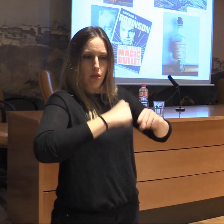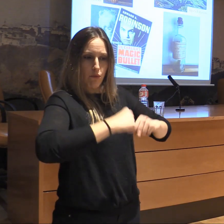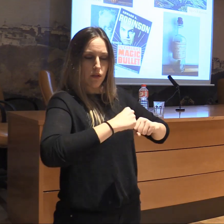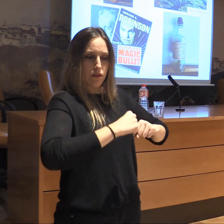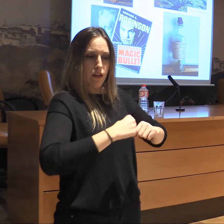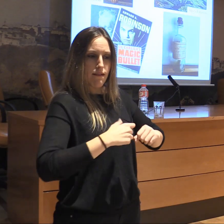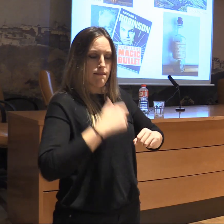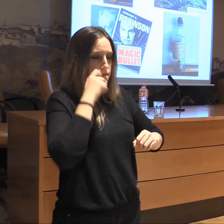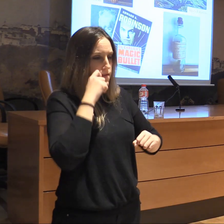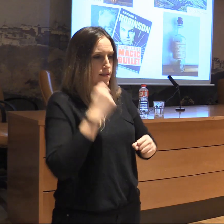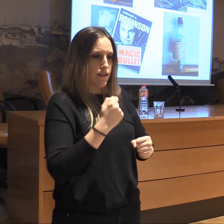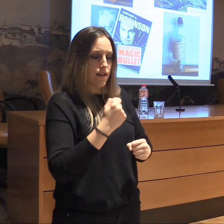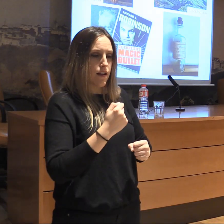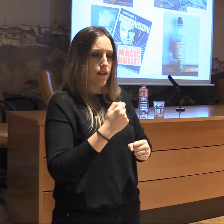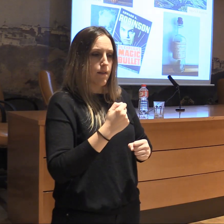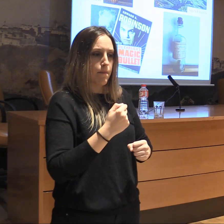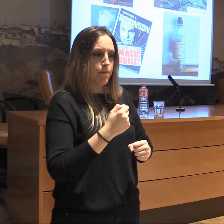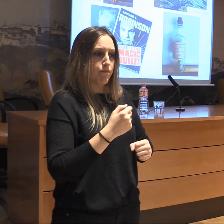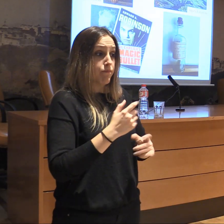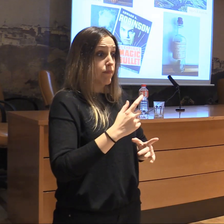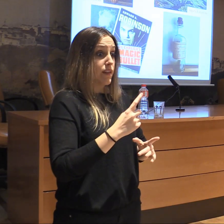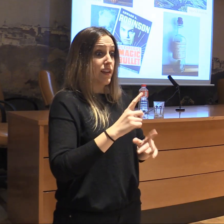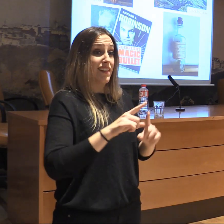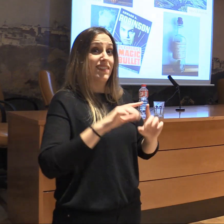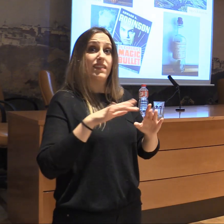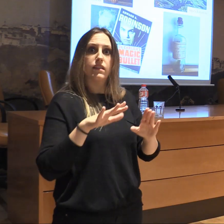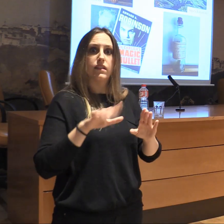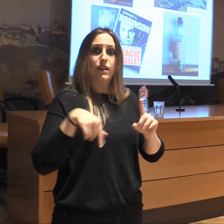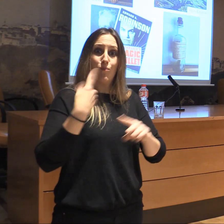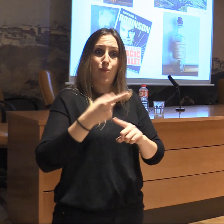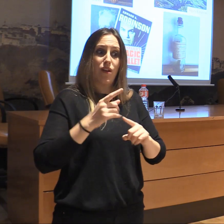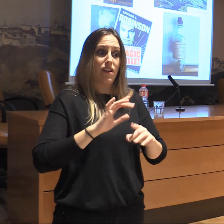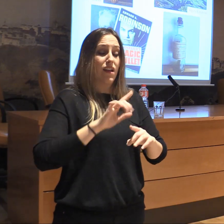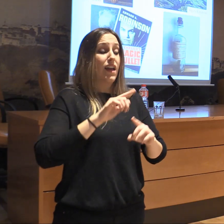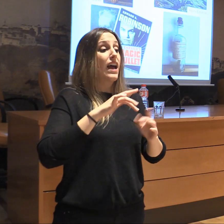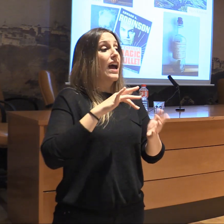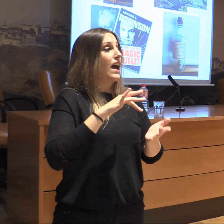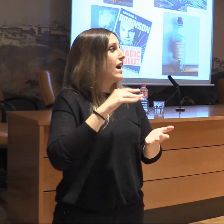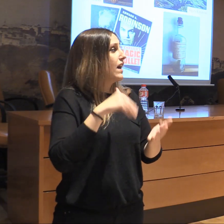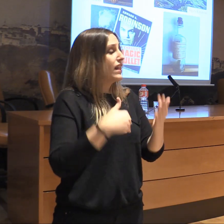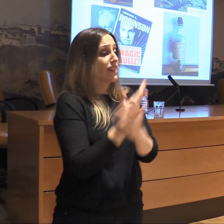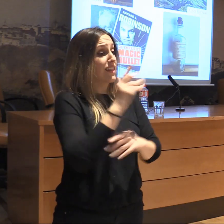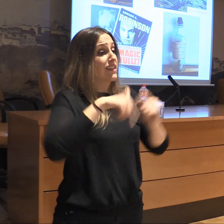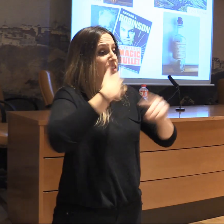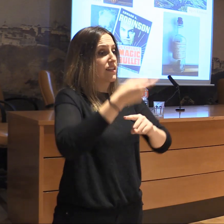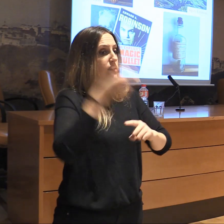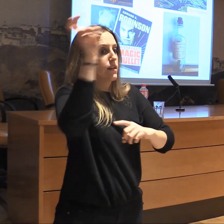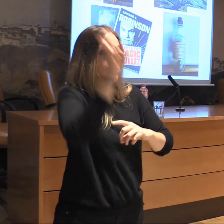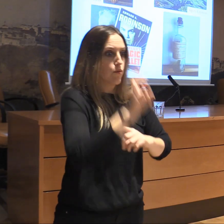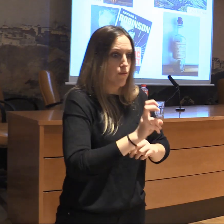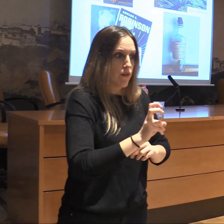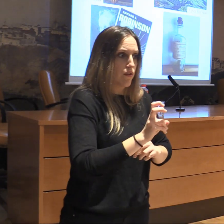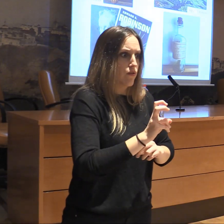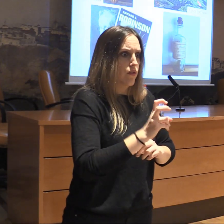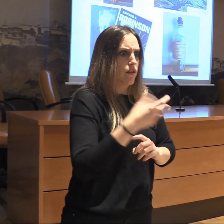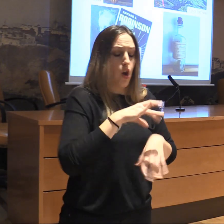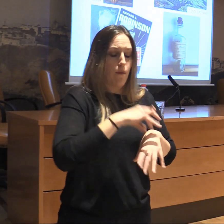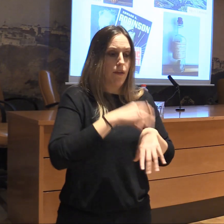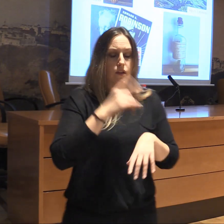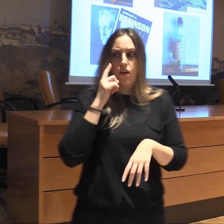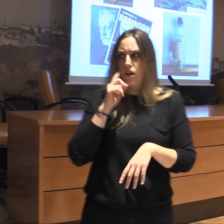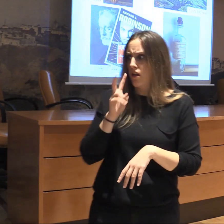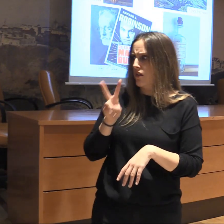y volvieron al día siguiente, para sorpresa de todos los médicos que asistían a ese congreso. Pero en esta